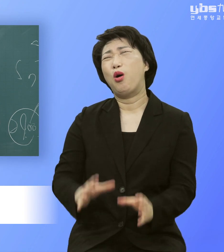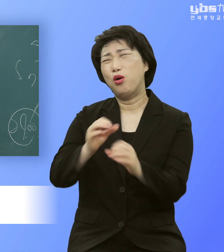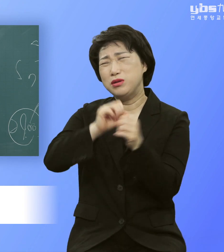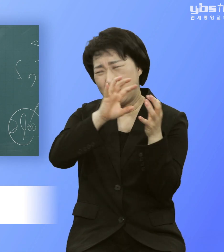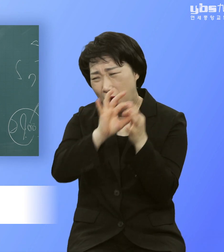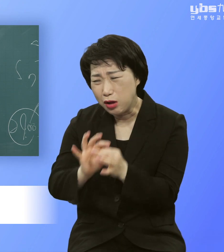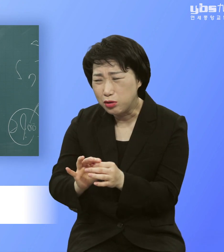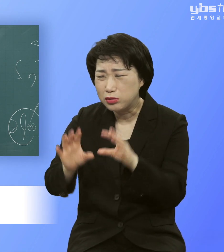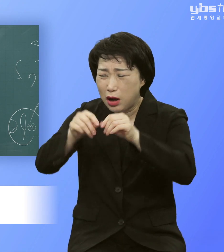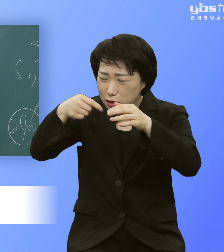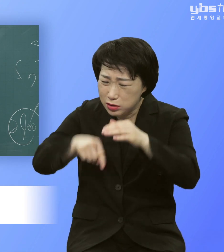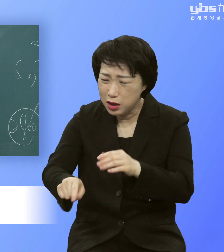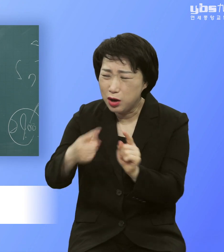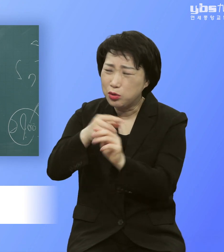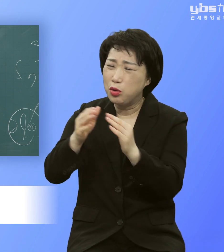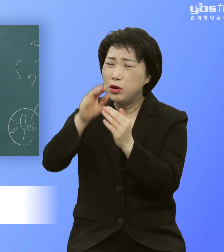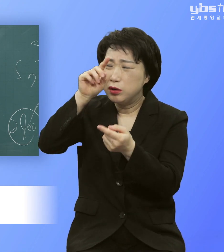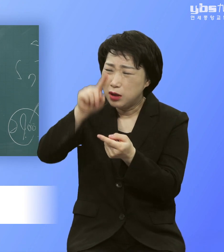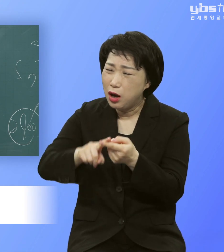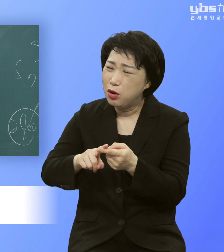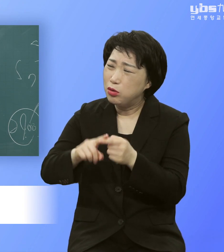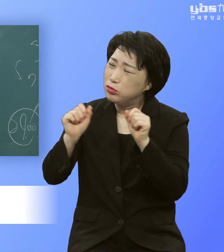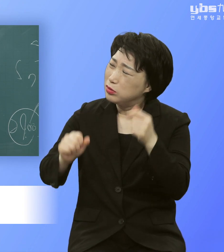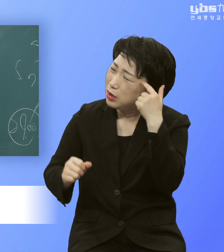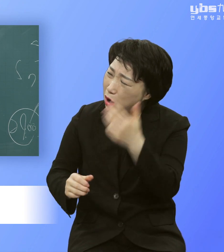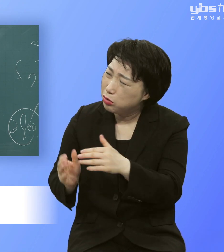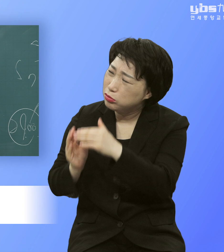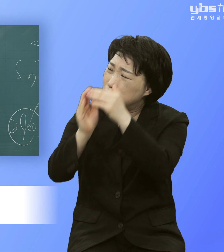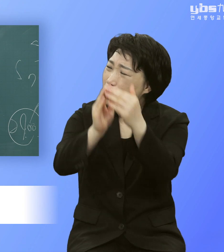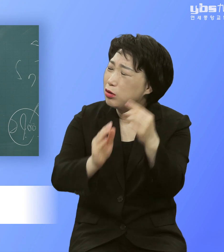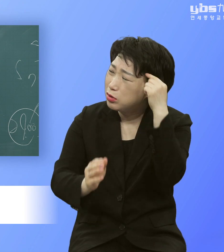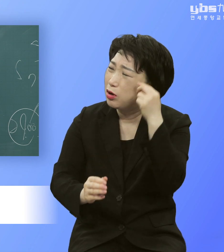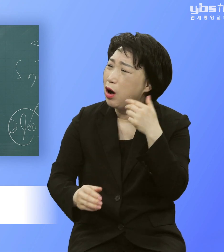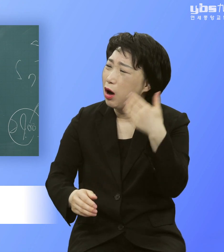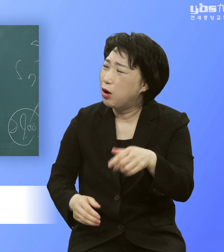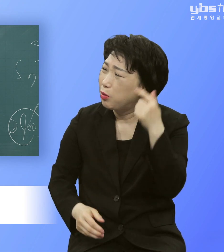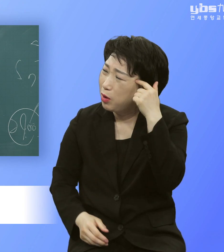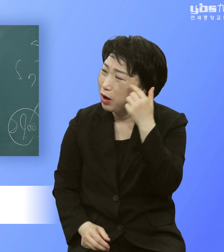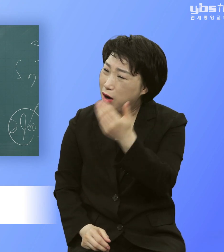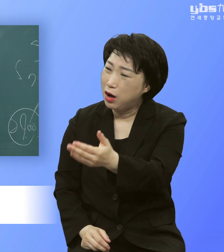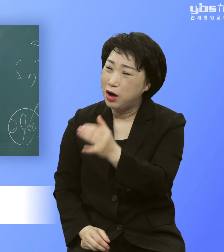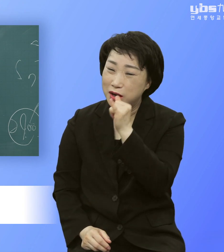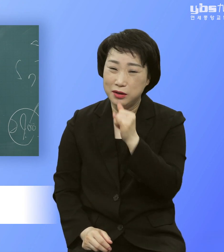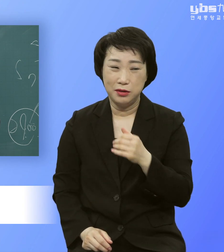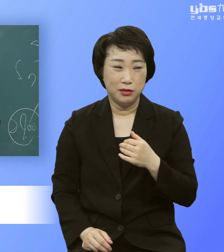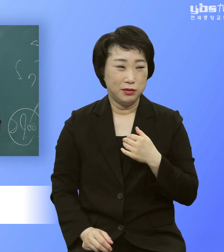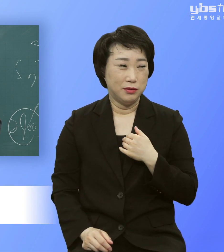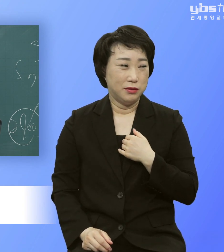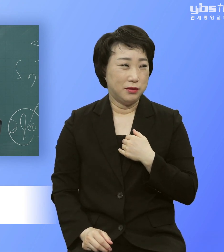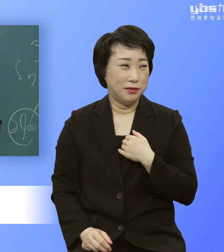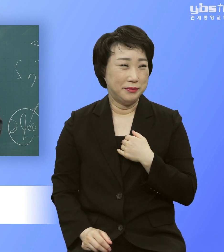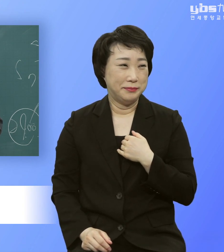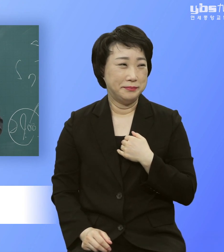언제까지 지하실에 있으려고 이사갈 생각을 안 하고 있습니까?